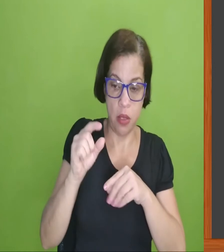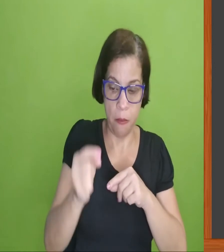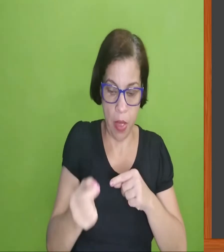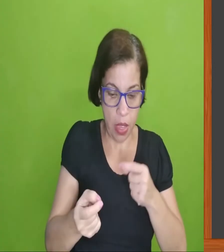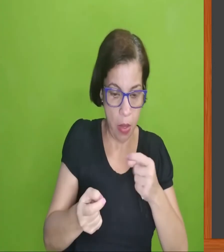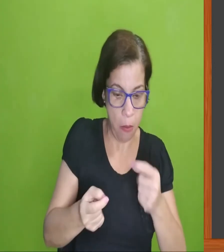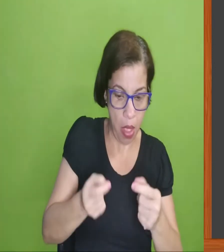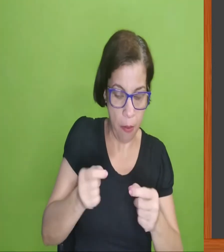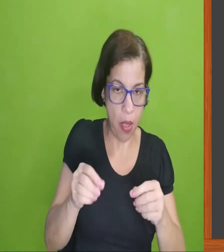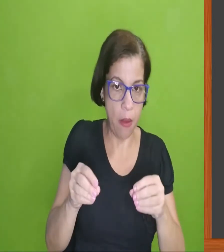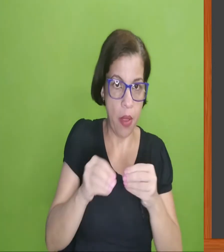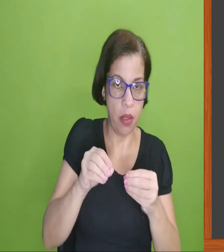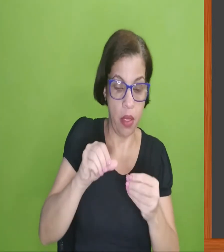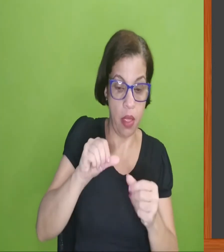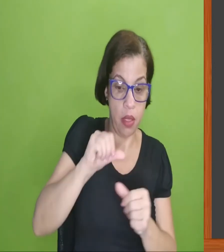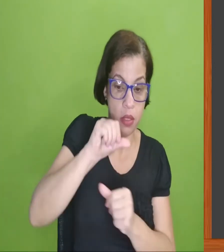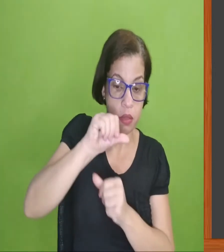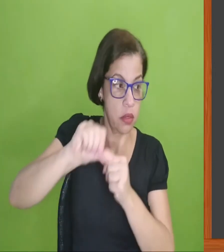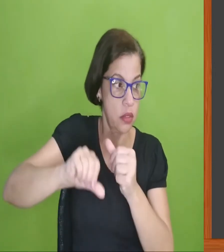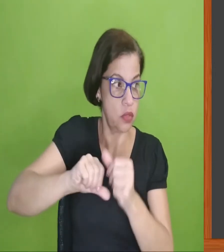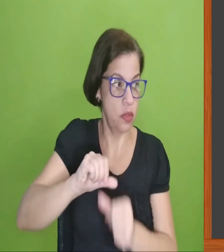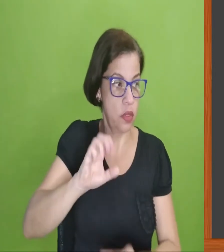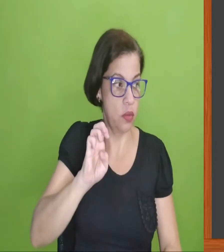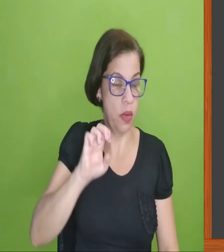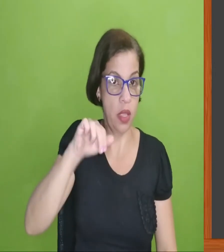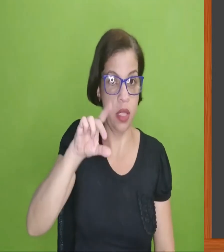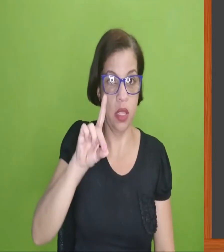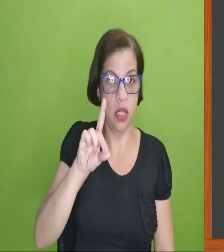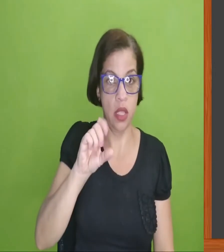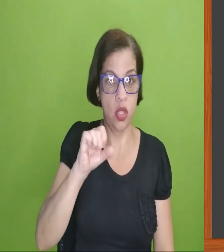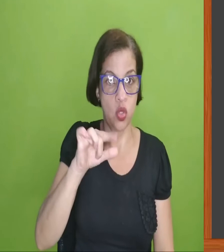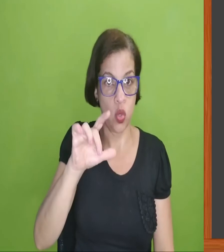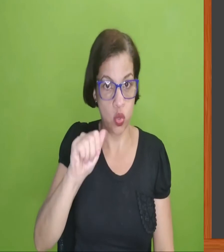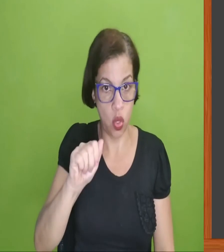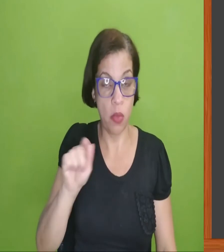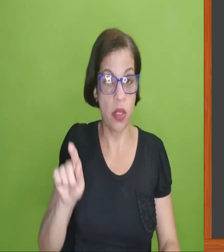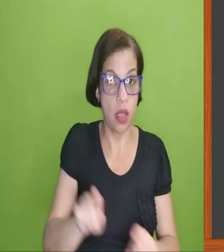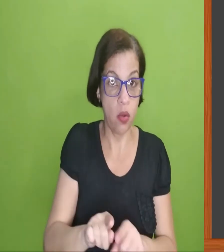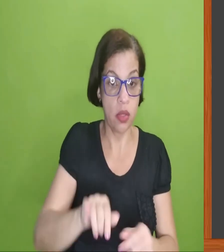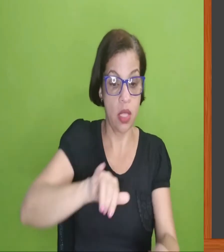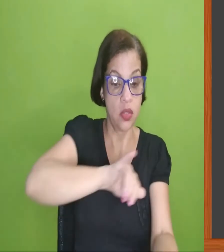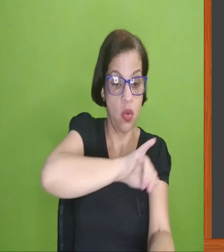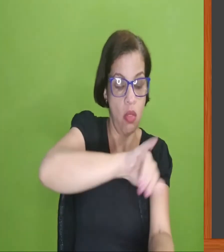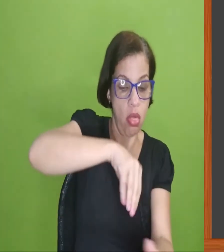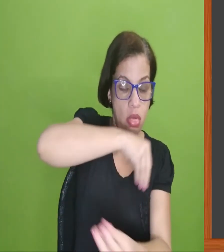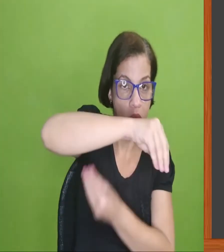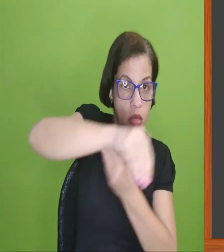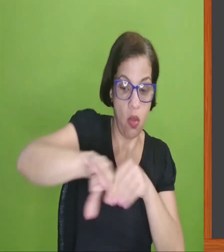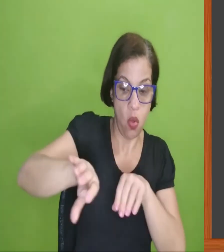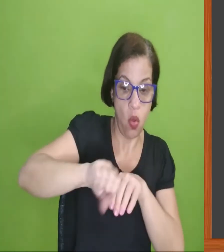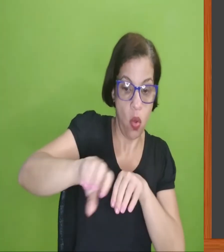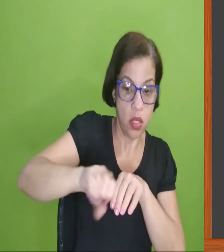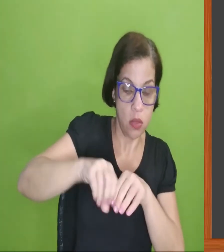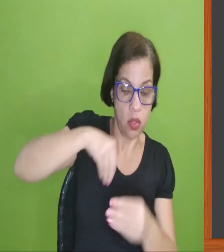de LDL, transferindo-as para os endossomas, onde o colesterol será metabolizado. O receptor é